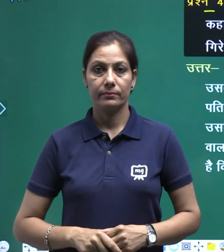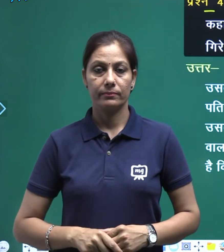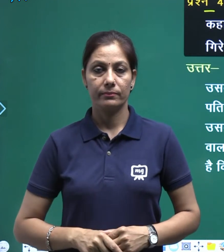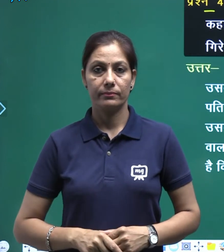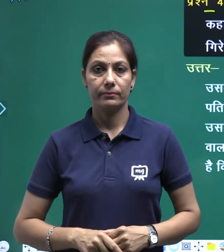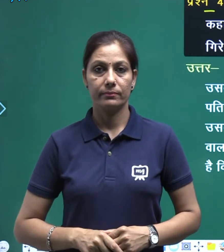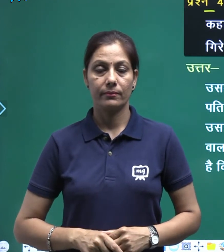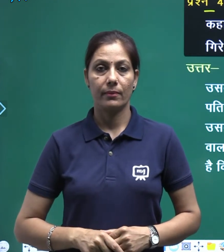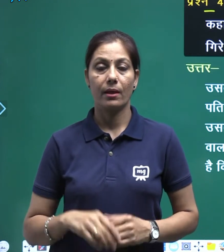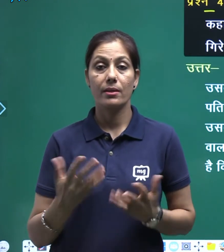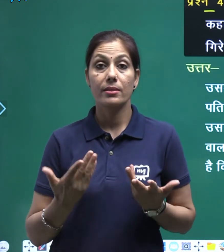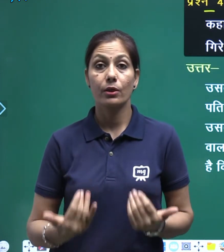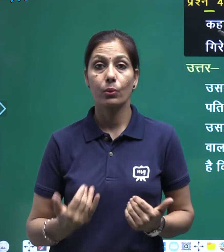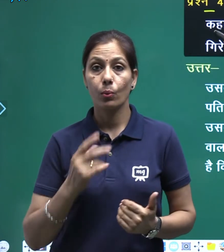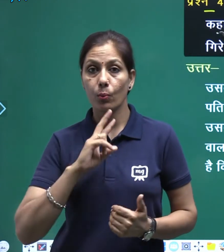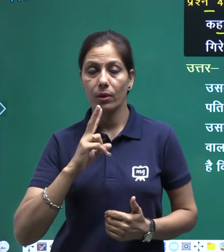ऐसा क्यों कहा कि